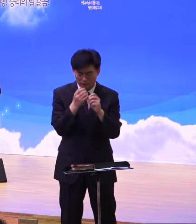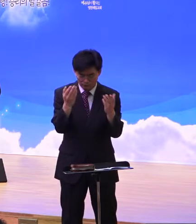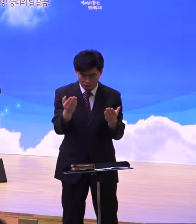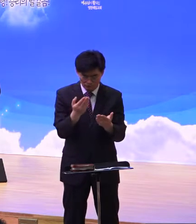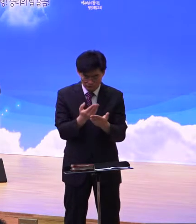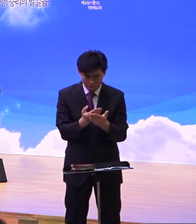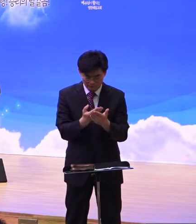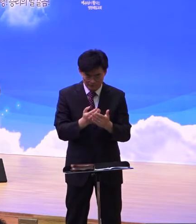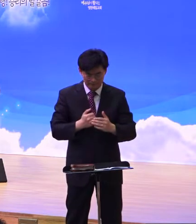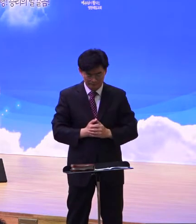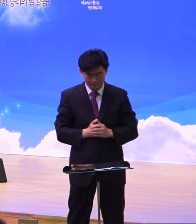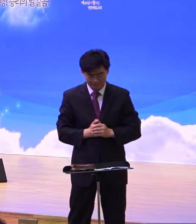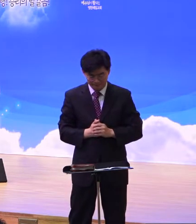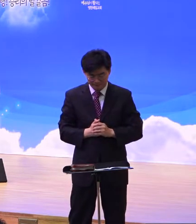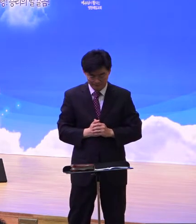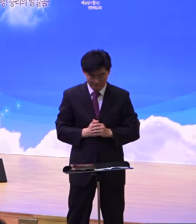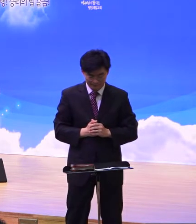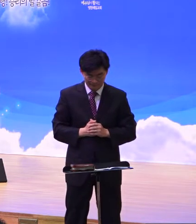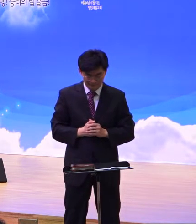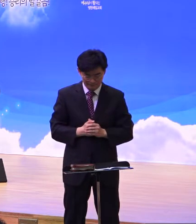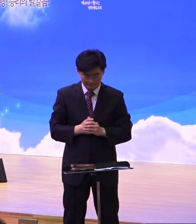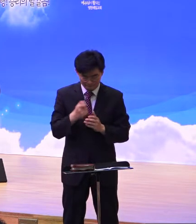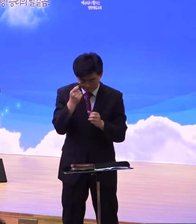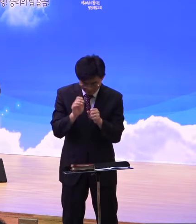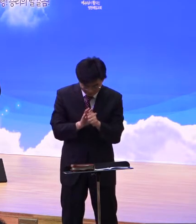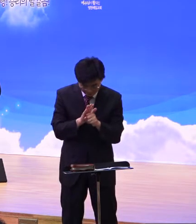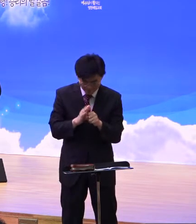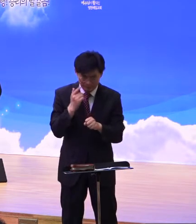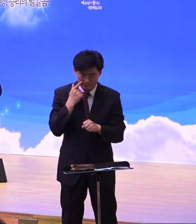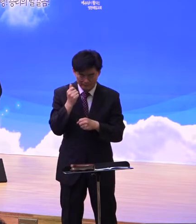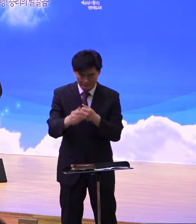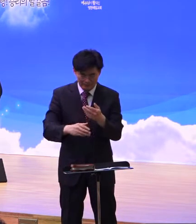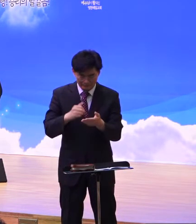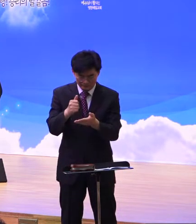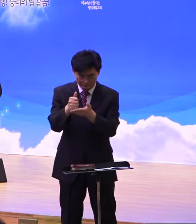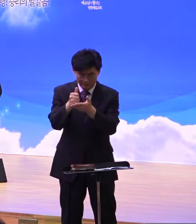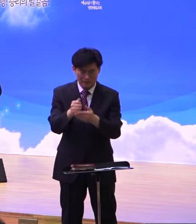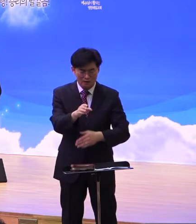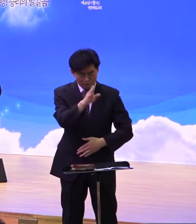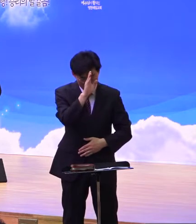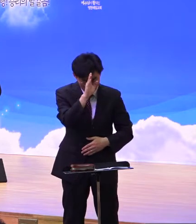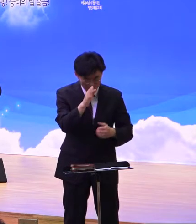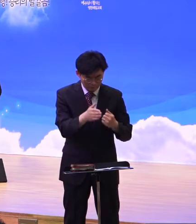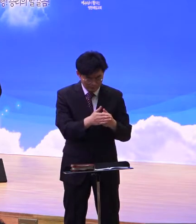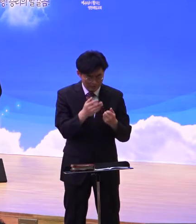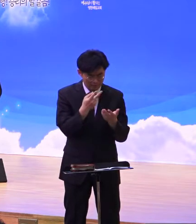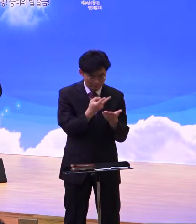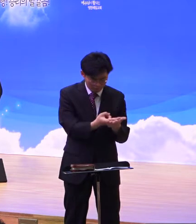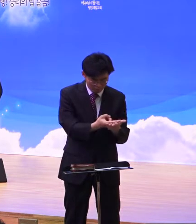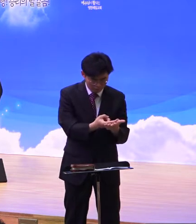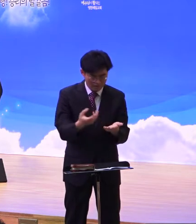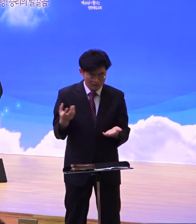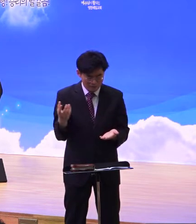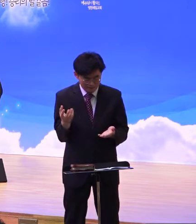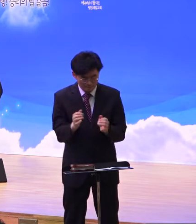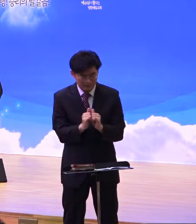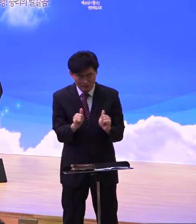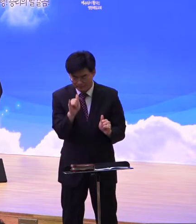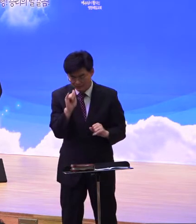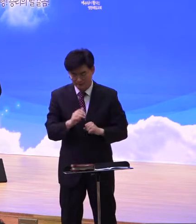하여 주시옵소서. 자비로우신 하나님 아버지, 원치 않은 병마로 인하여 고통받는